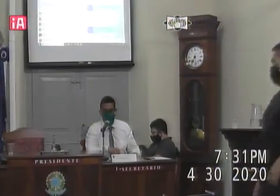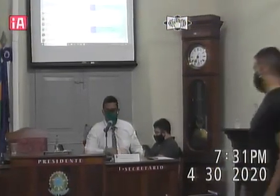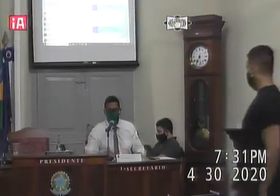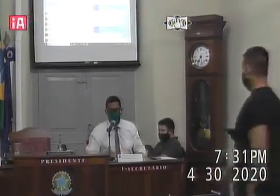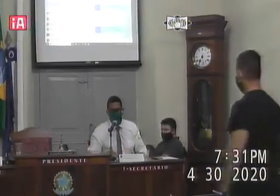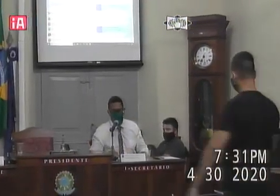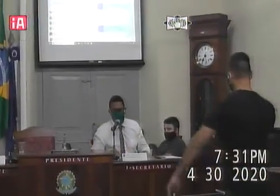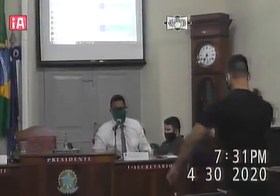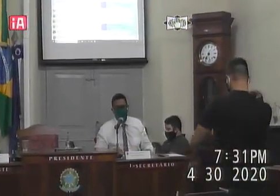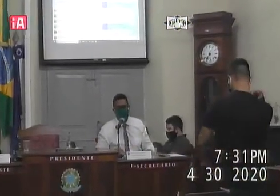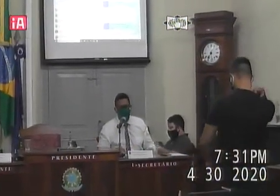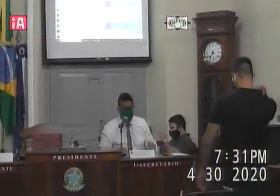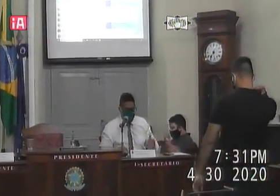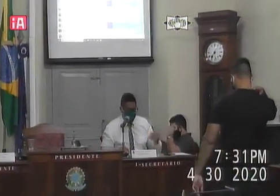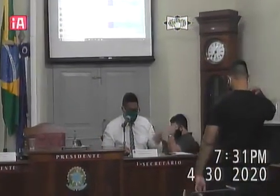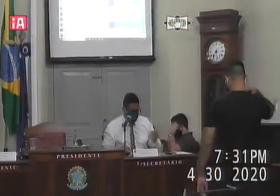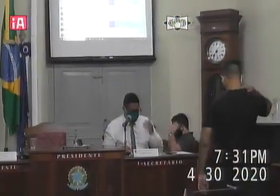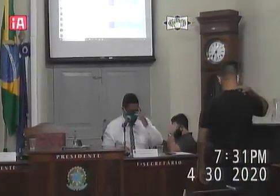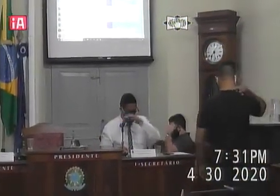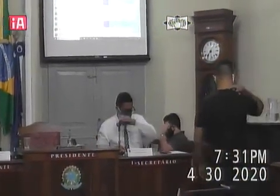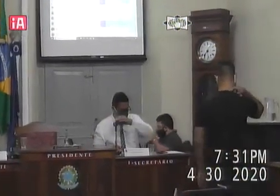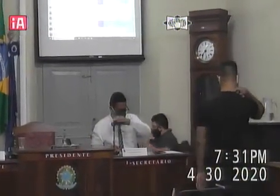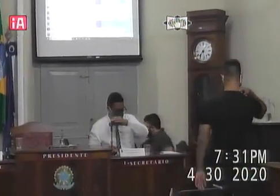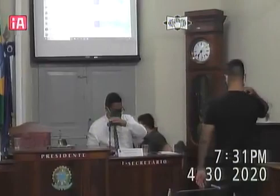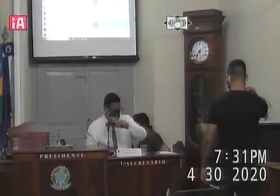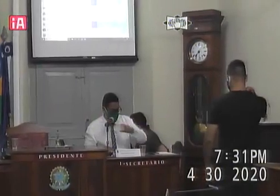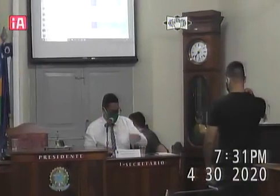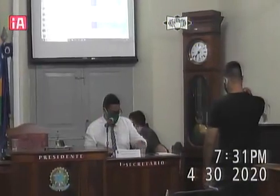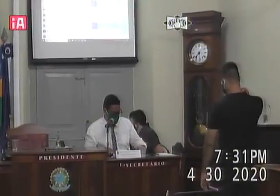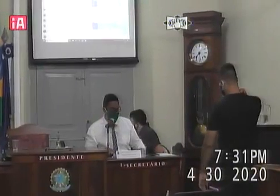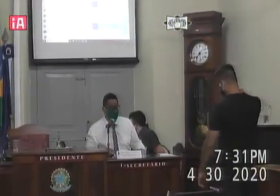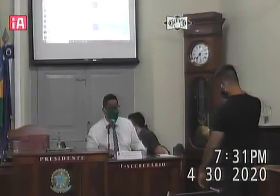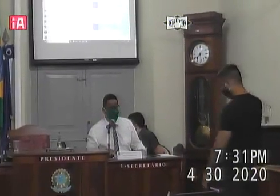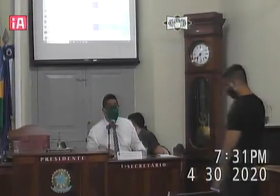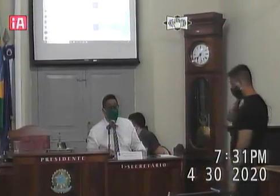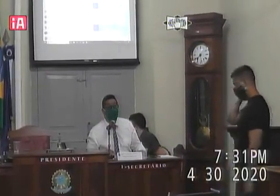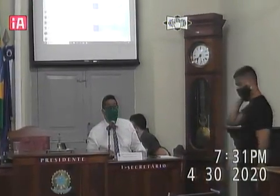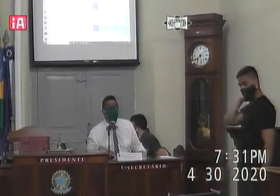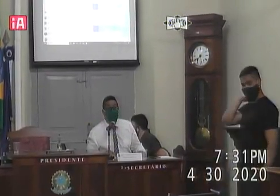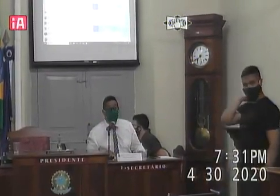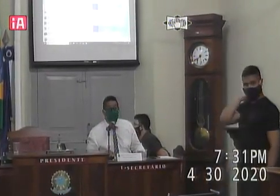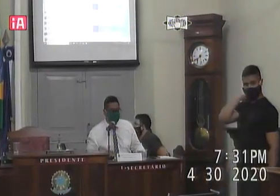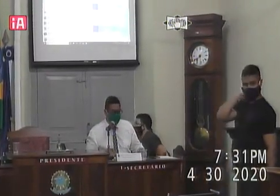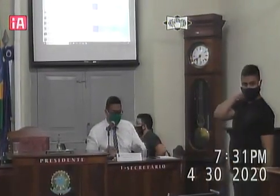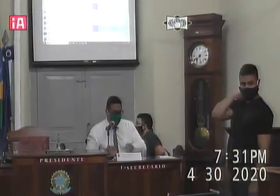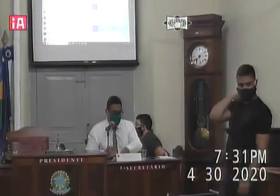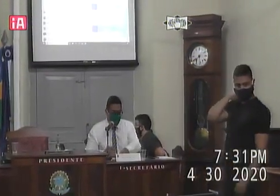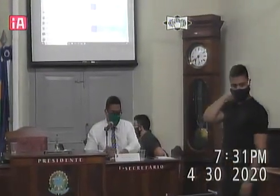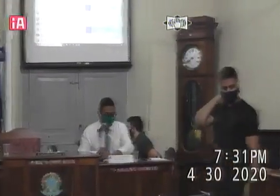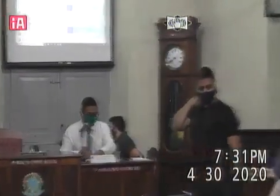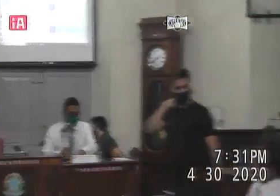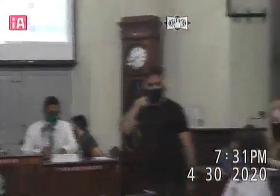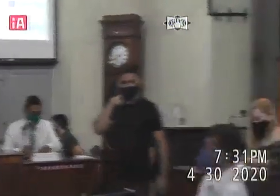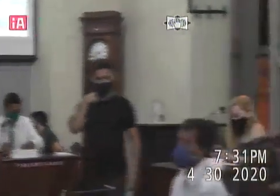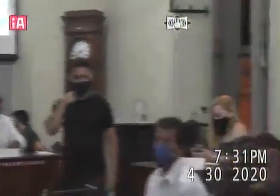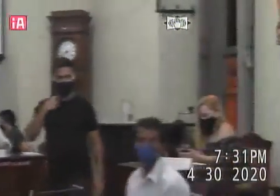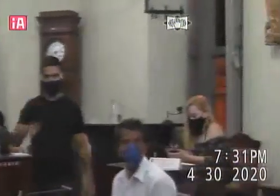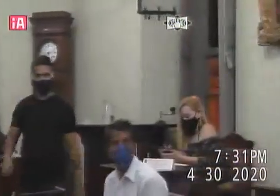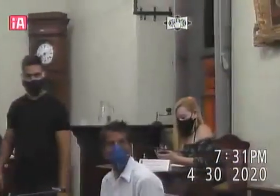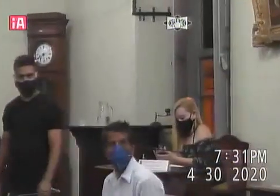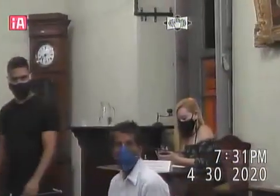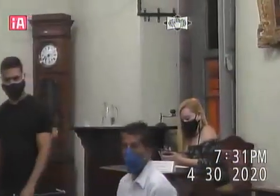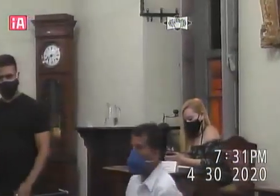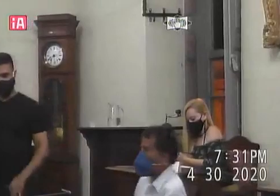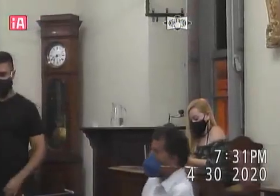quanto antes para que nós possamos ouvir Vossa Excelência. Próximo, vereador Marcelo de Santa Isabel. Obrigado,